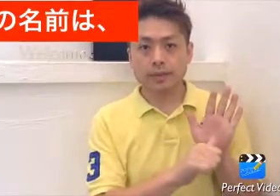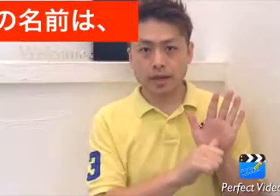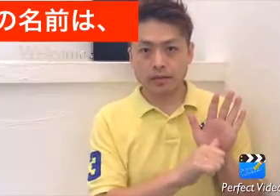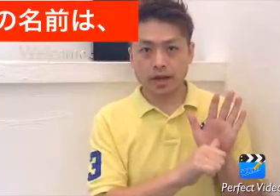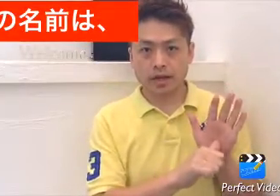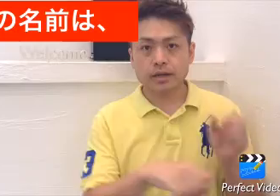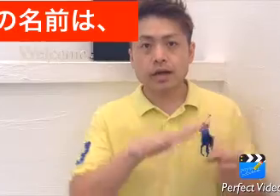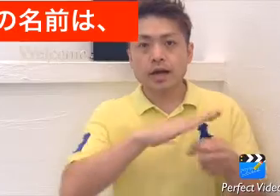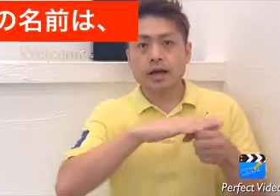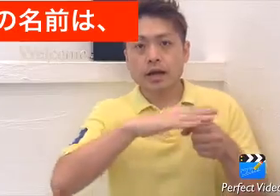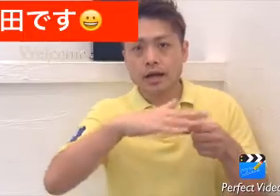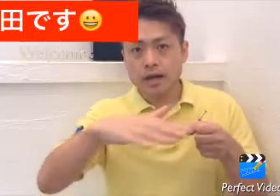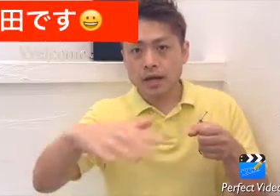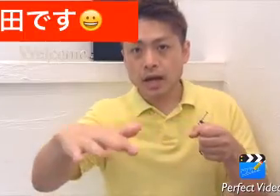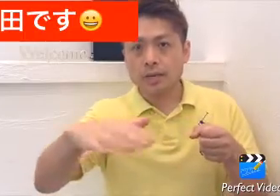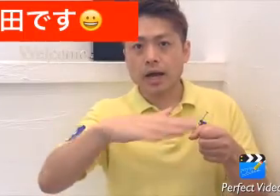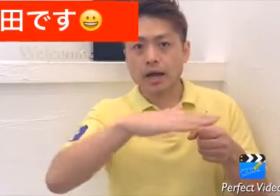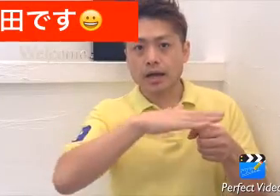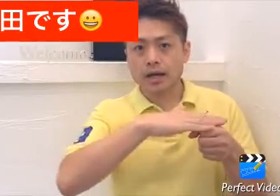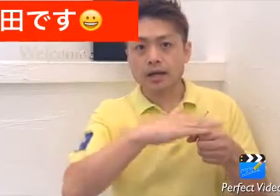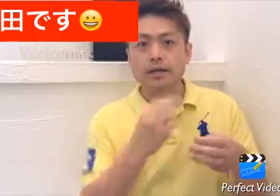名前は浜田です。